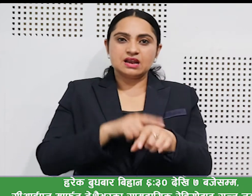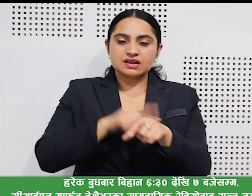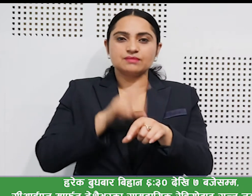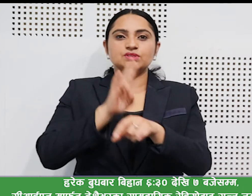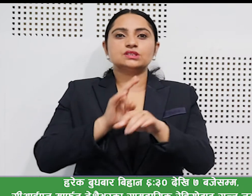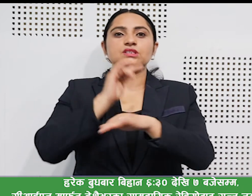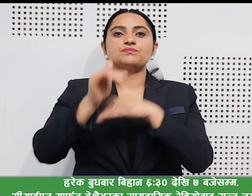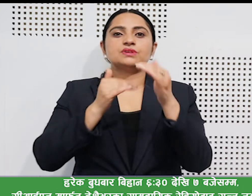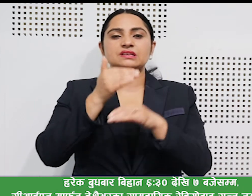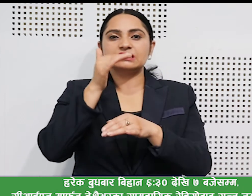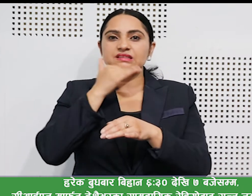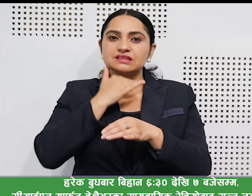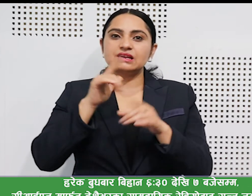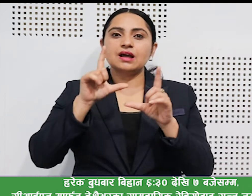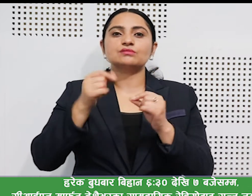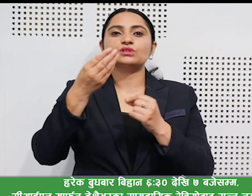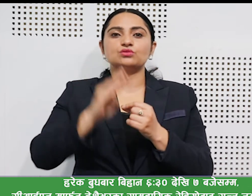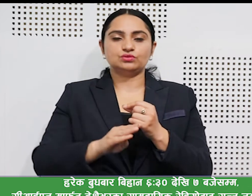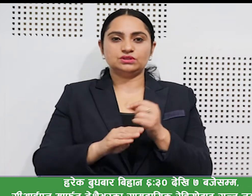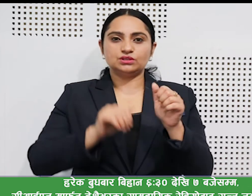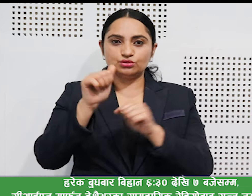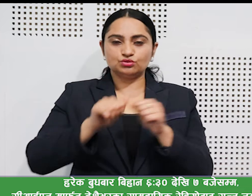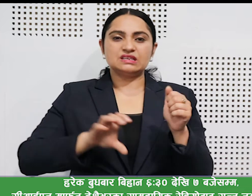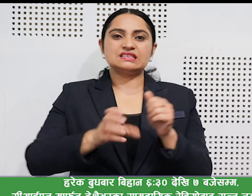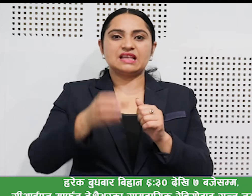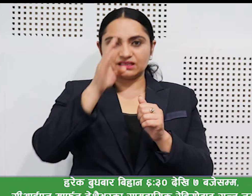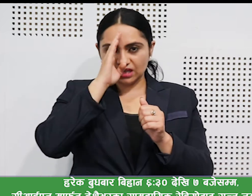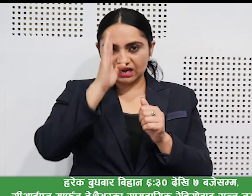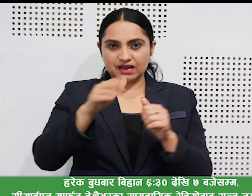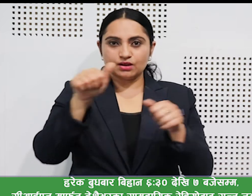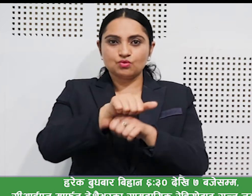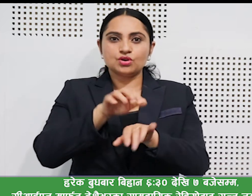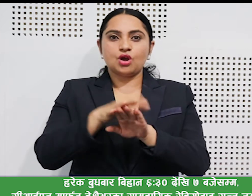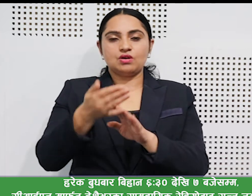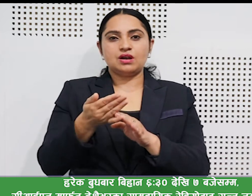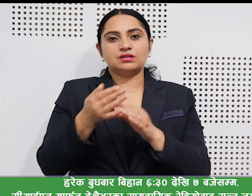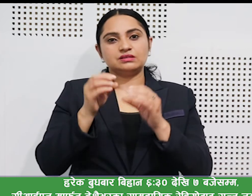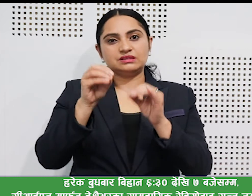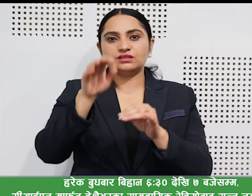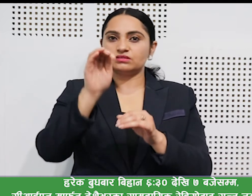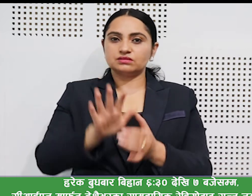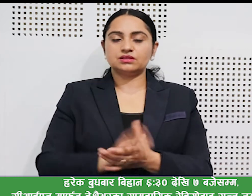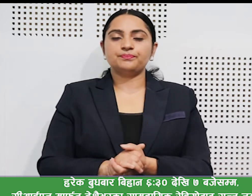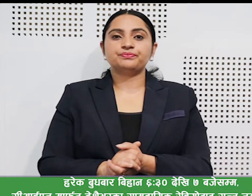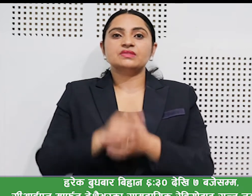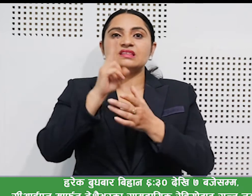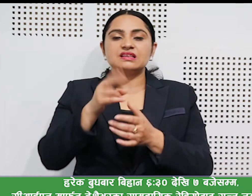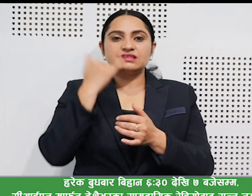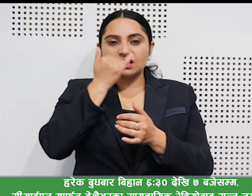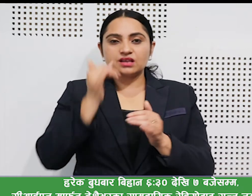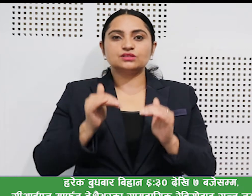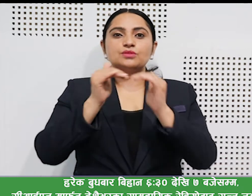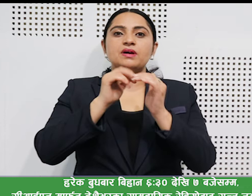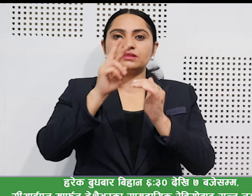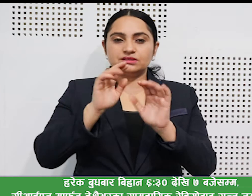सिप विकासको तालिमको आवश्यकता पर्छ जुन स्थानीय सरकारले उनीहरूलाई उपलब्ध गराउन सक्दछ। यस्तै लैङ्गिक